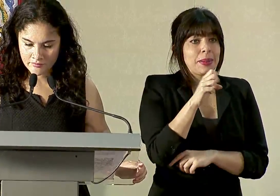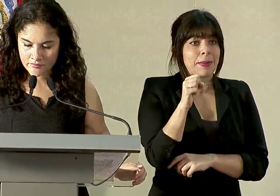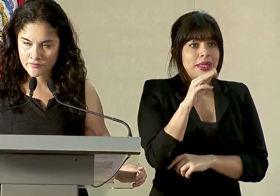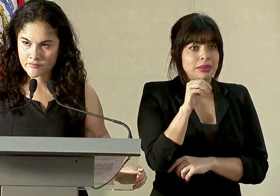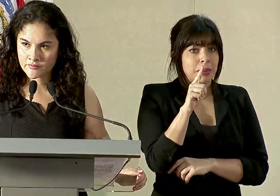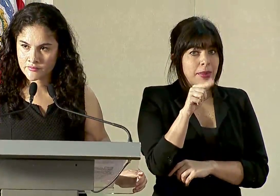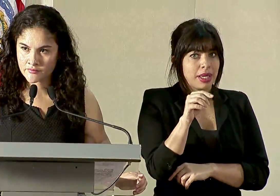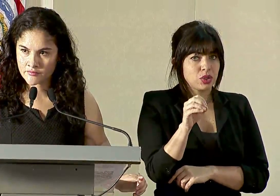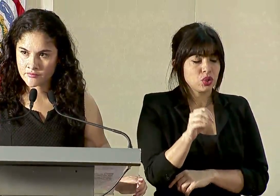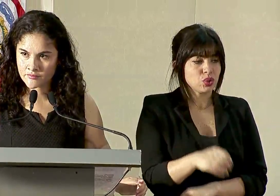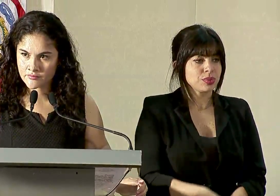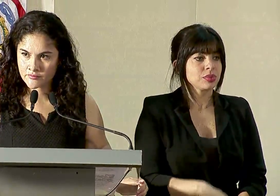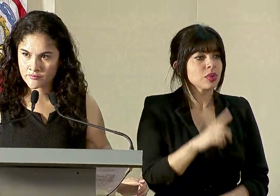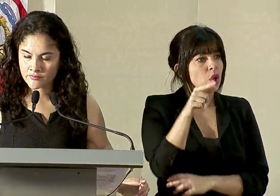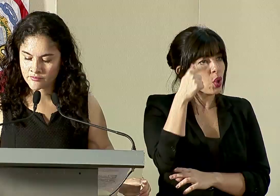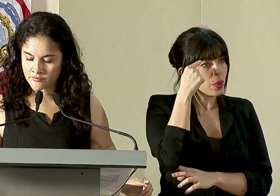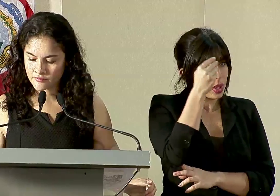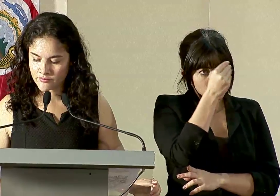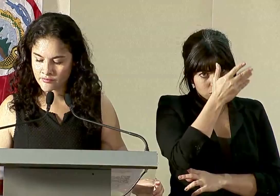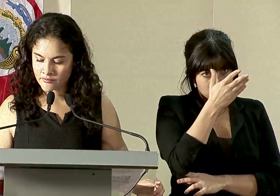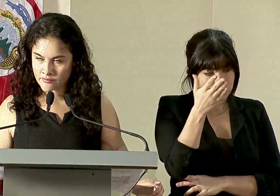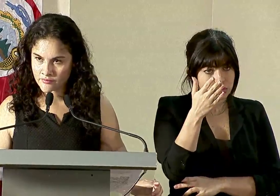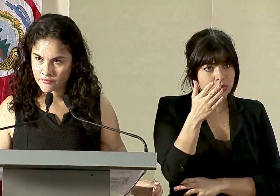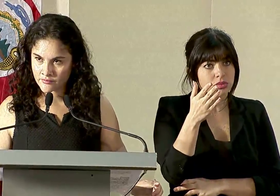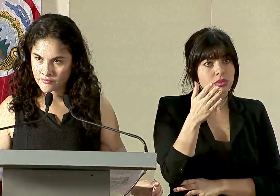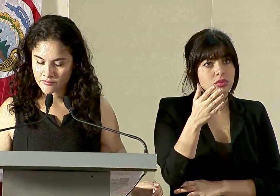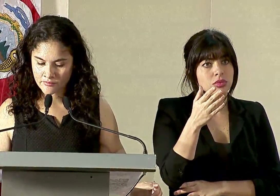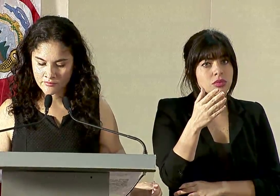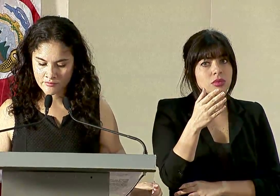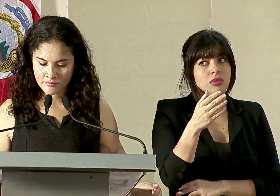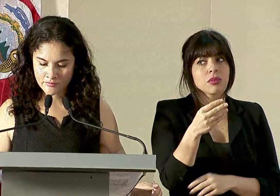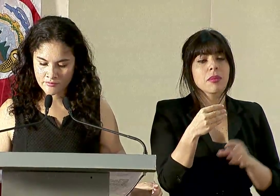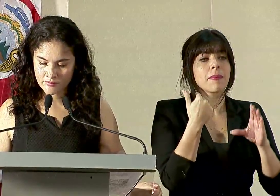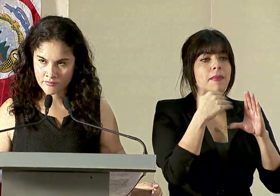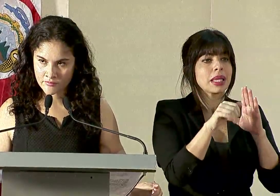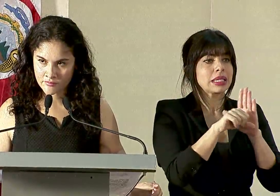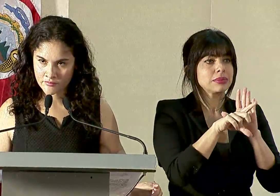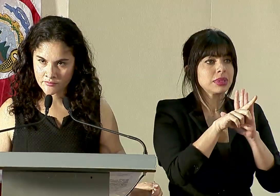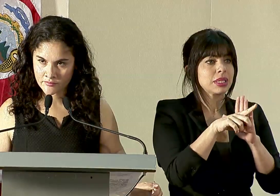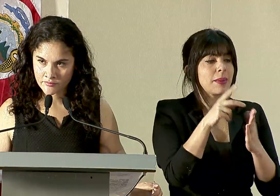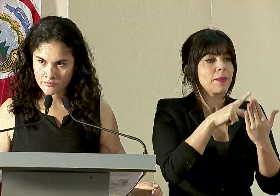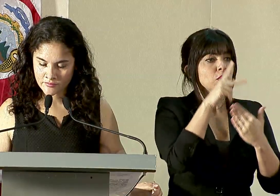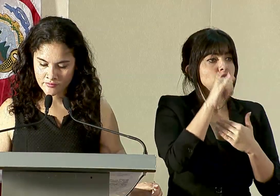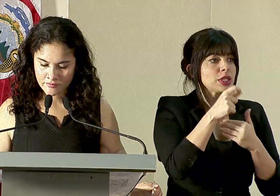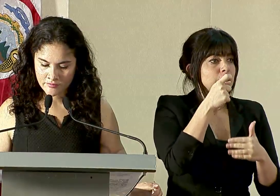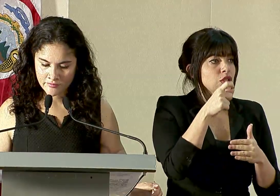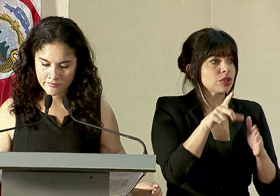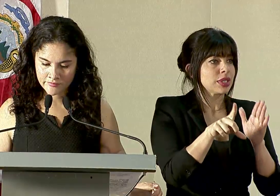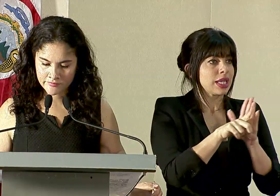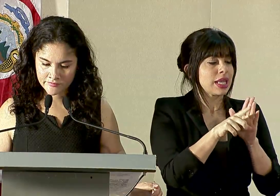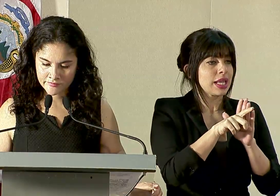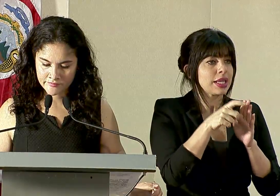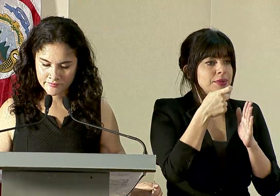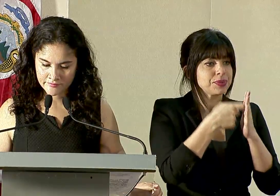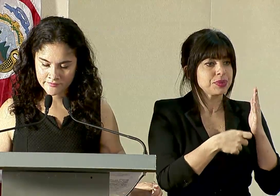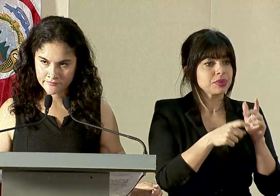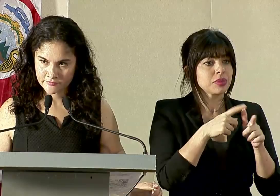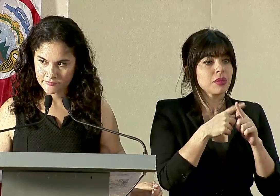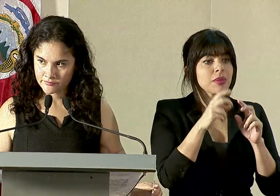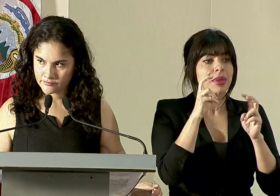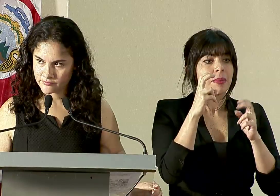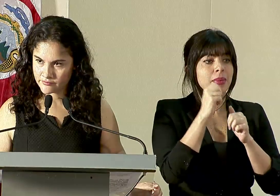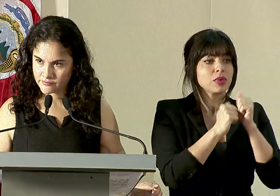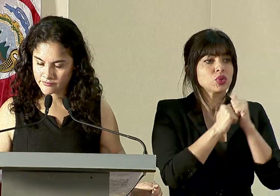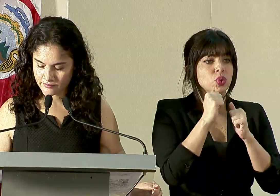marzo el gobierno ha anunciado el envío a la asamblea legislativa de los proyectos fiscales usted dijo que el tema fiscal y el tema de